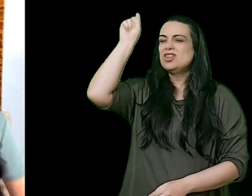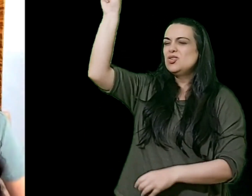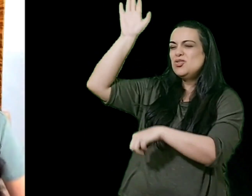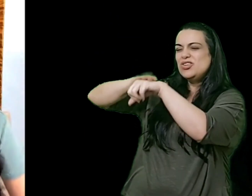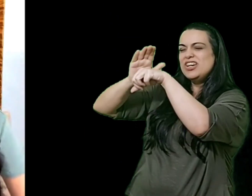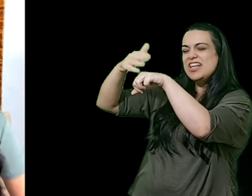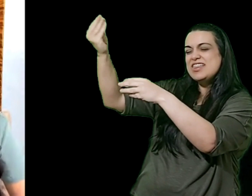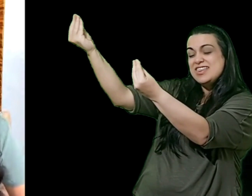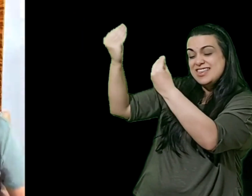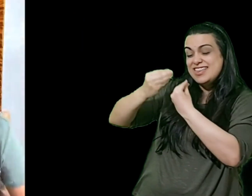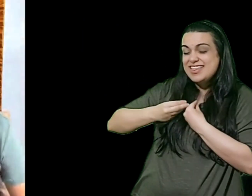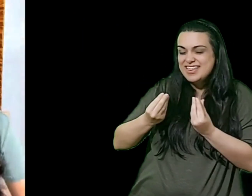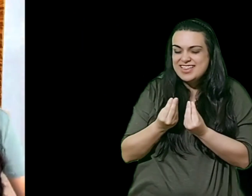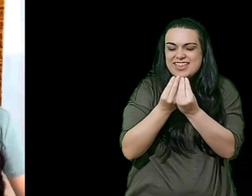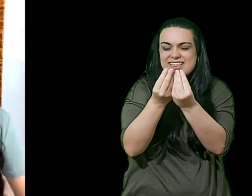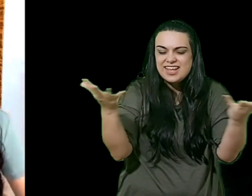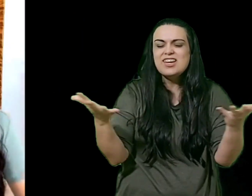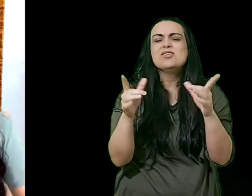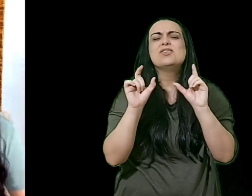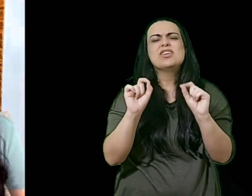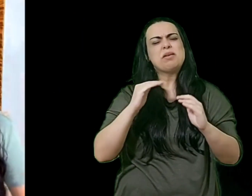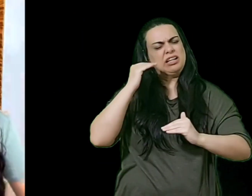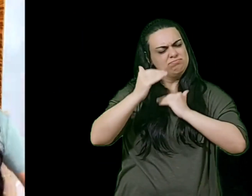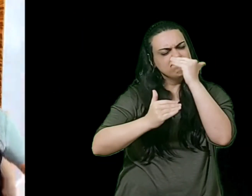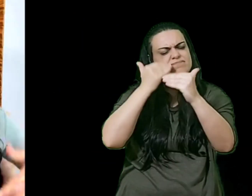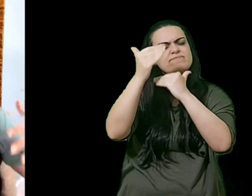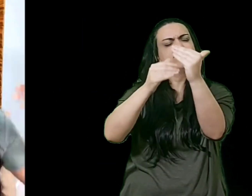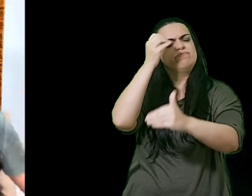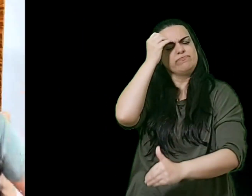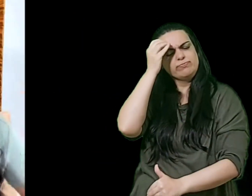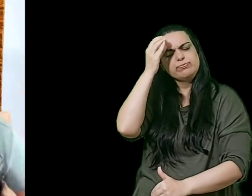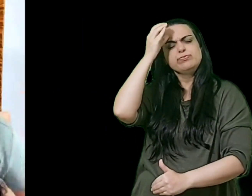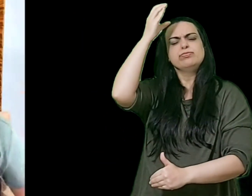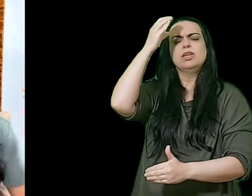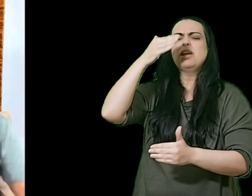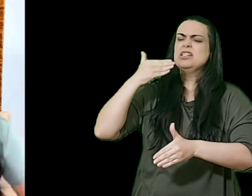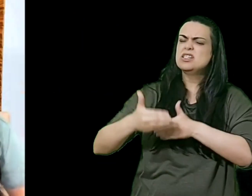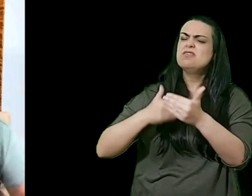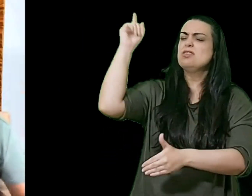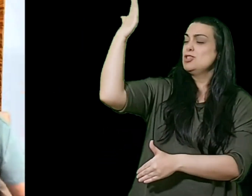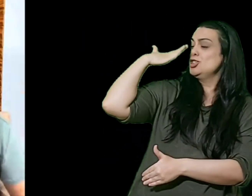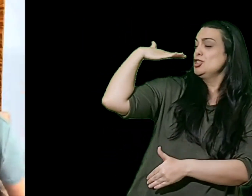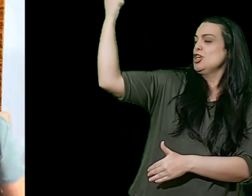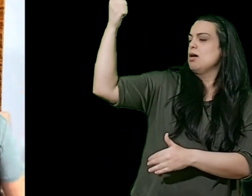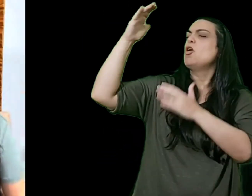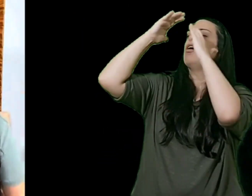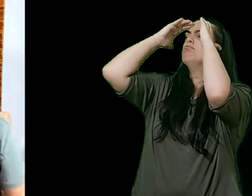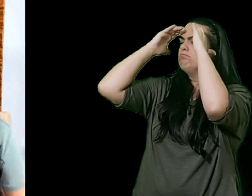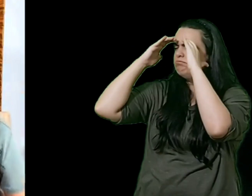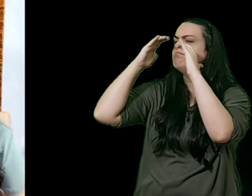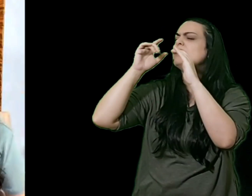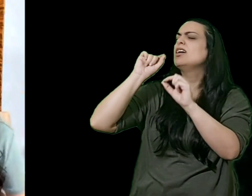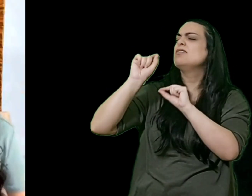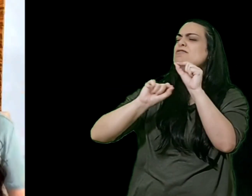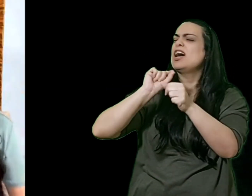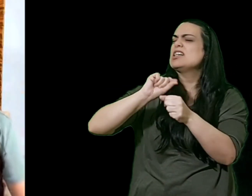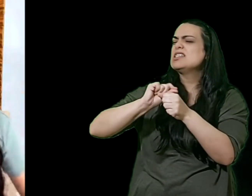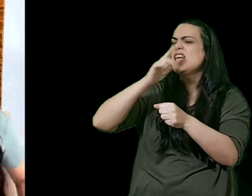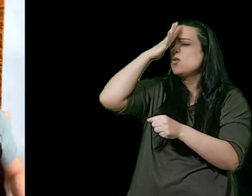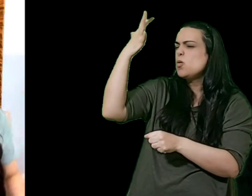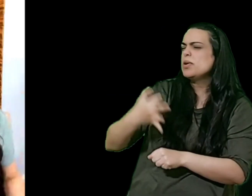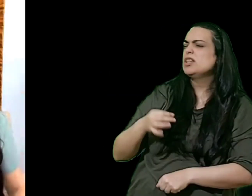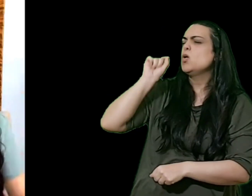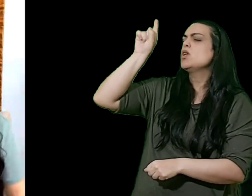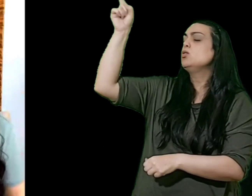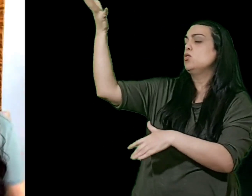oportunidade que o Senhor está nos dando nesse tempo, para crescer, para desenvolver o chamado, para compreender aquilo que o Senhor quer que nós façamos.